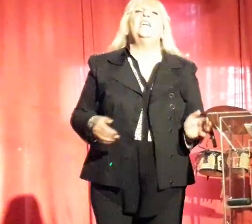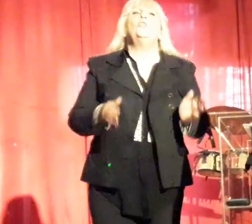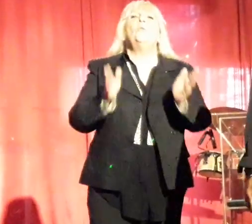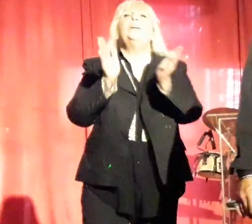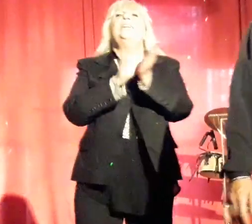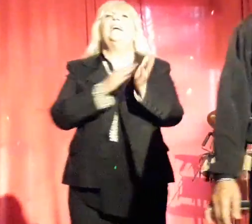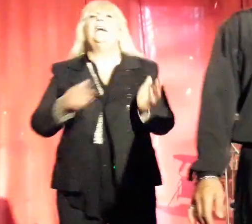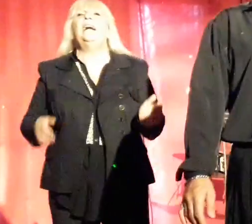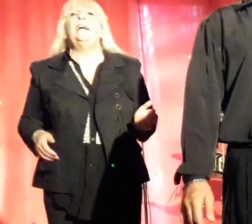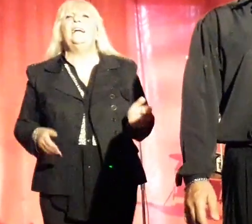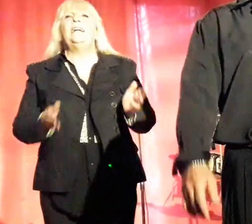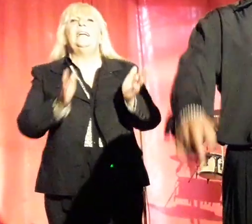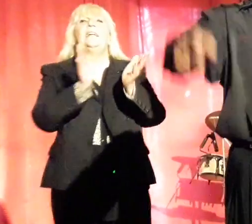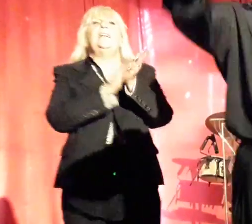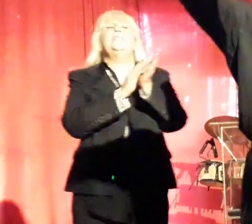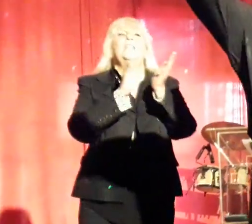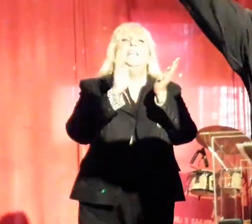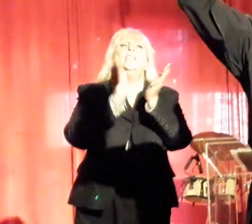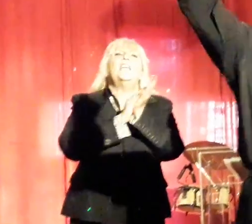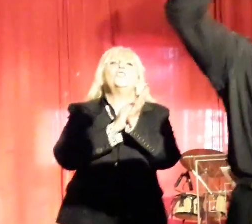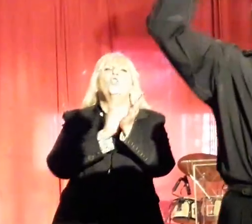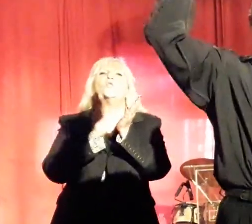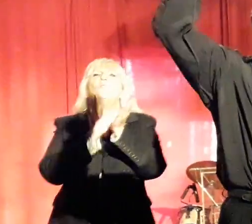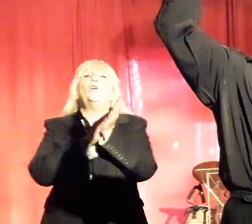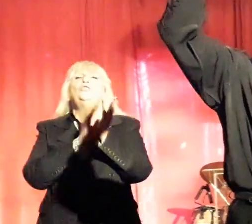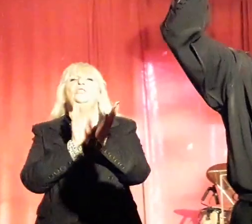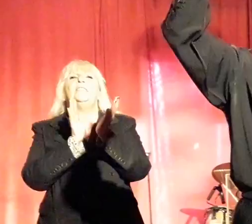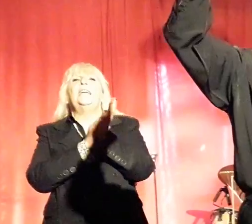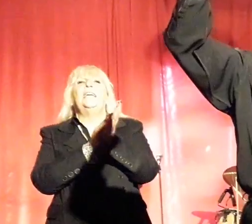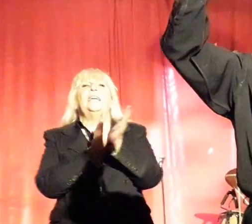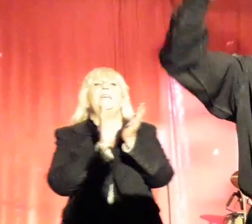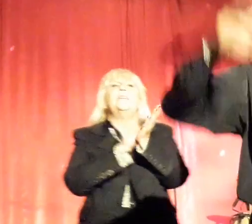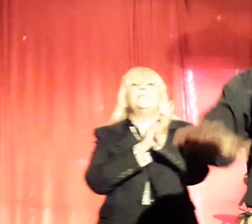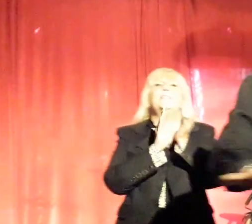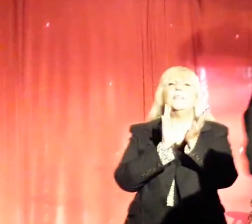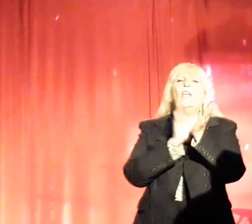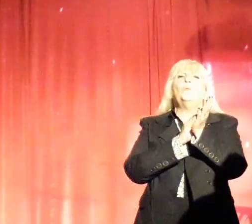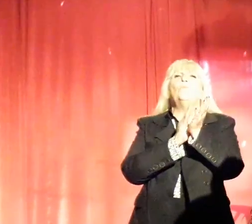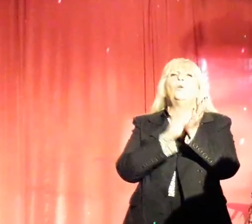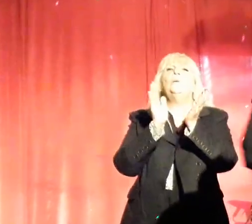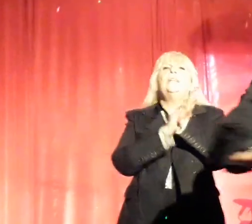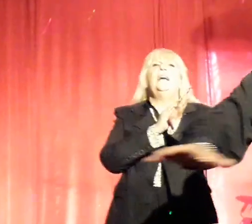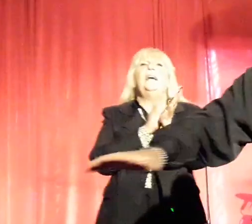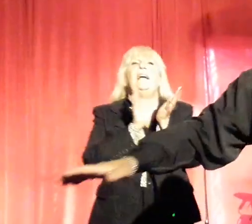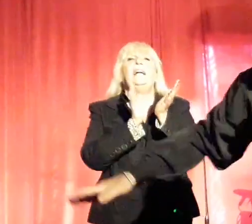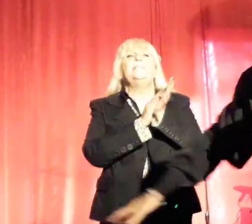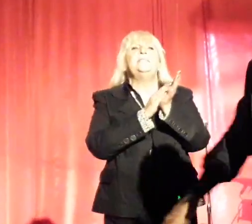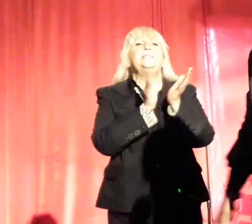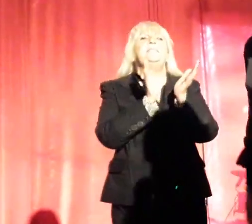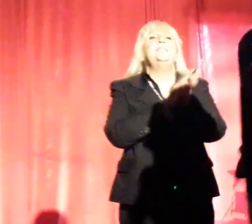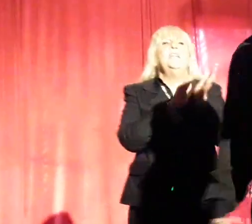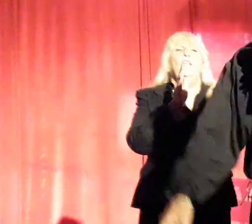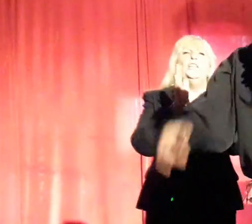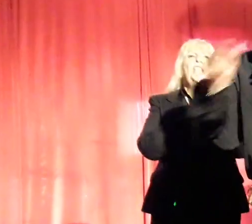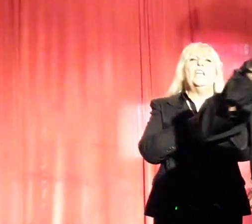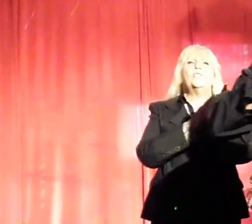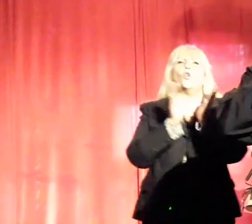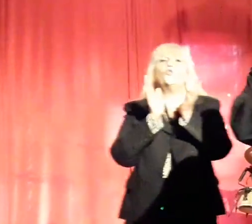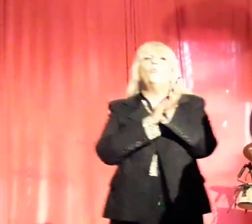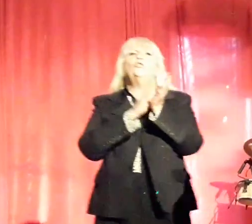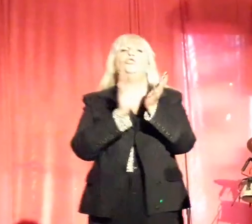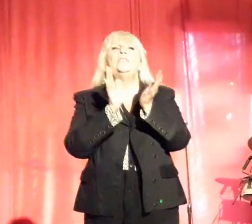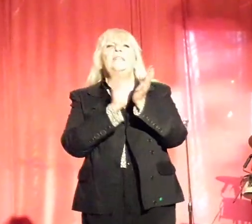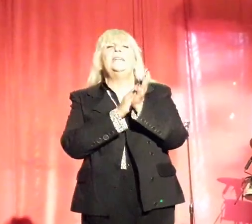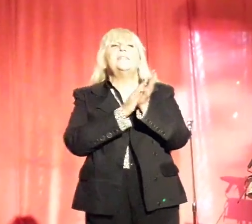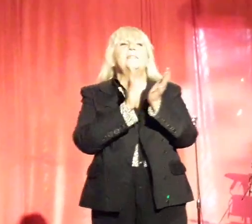se moverán, y esos montes se moverán, y